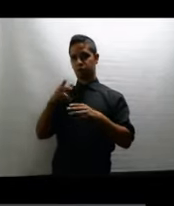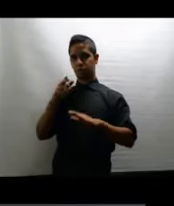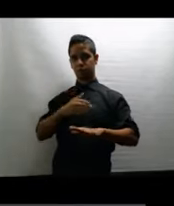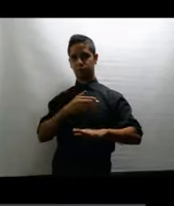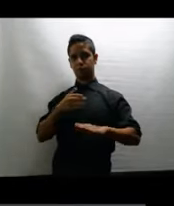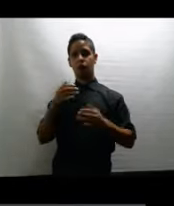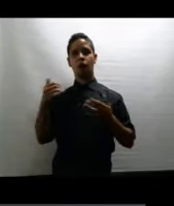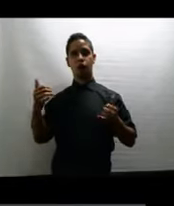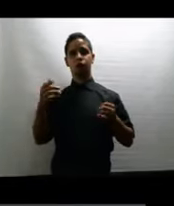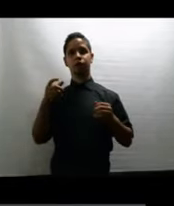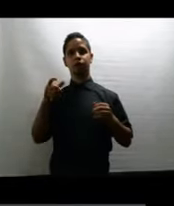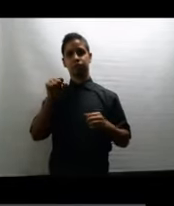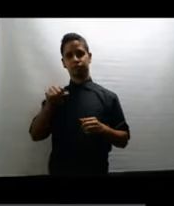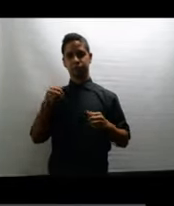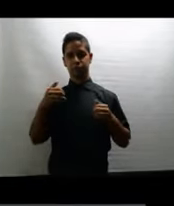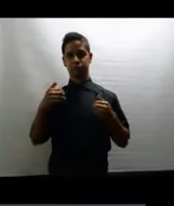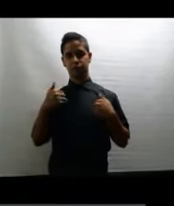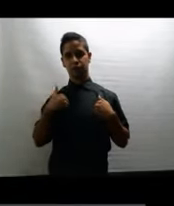cantadito y todo.